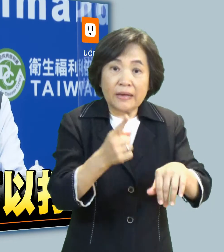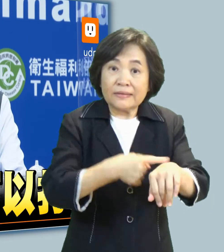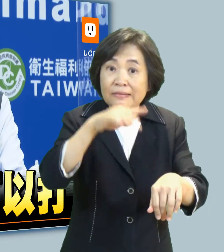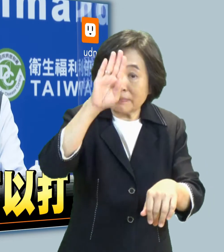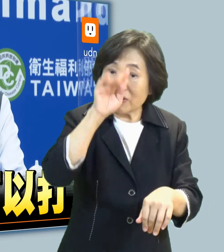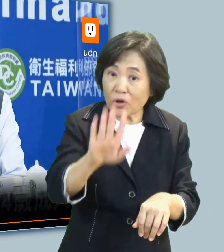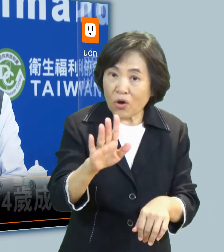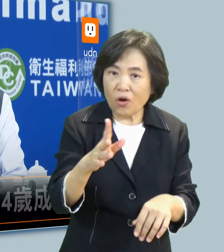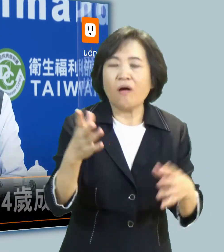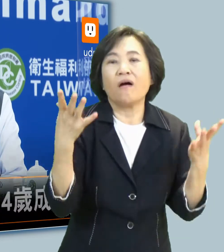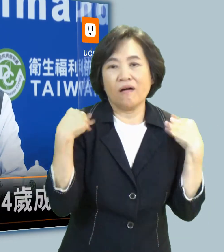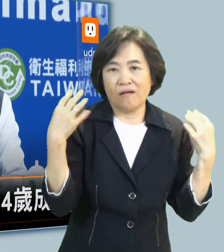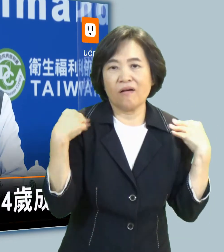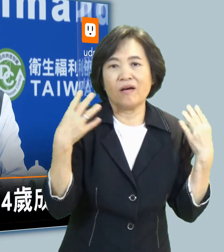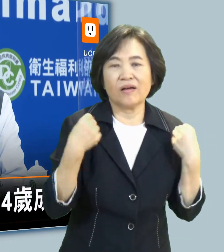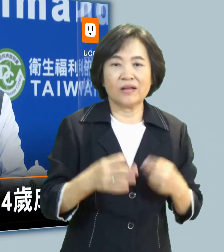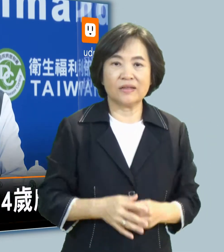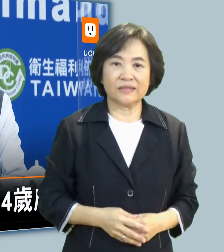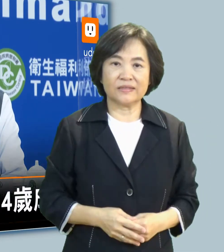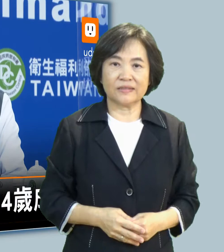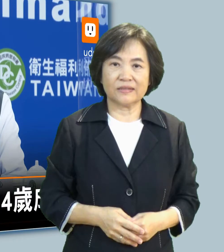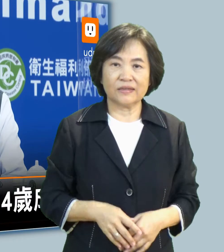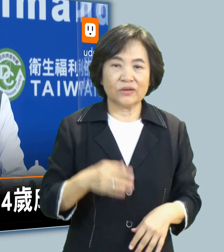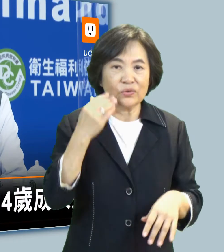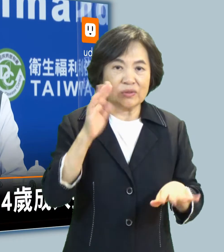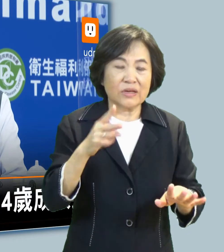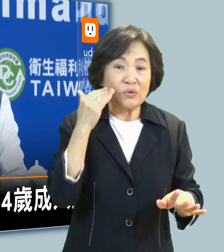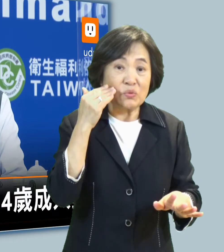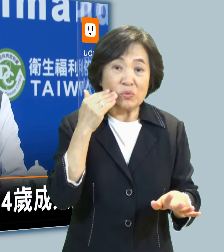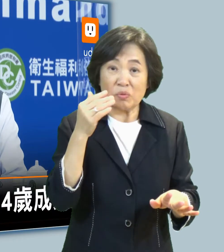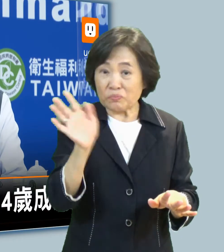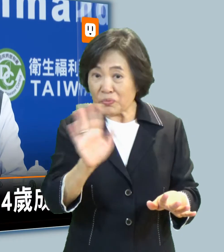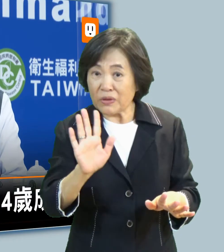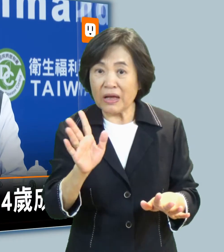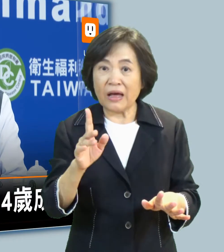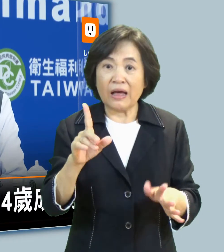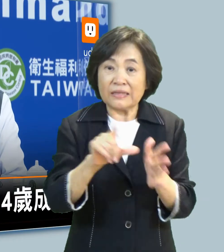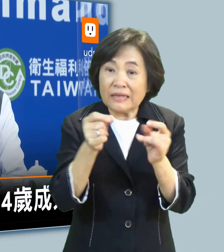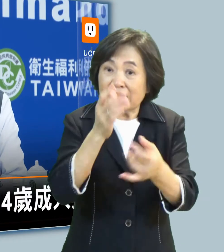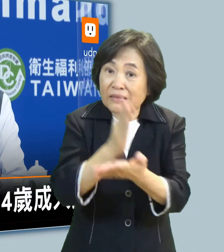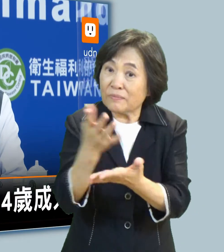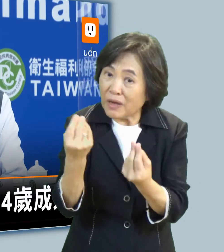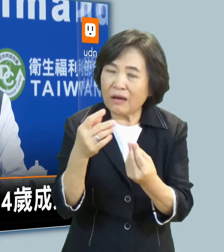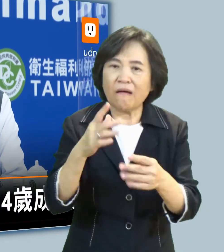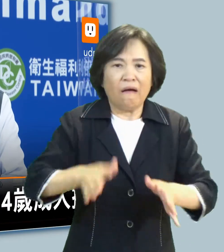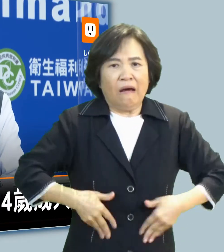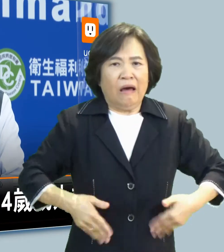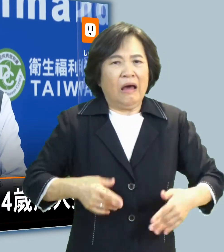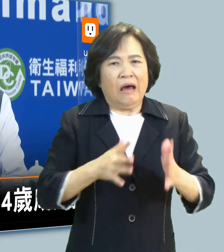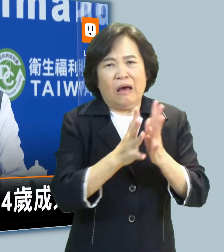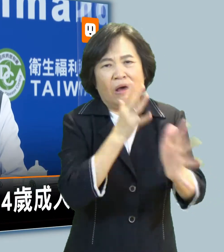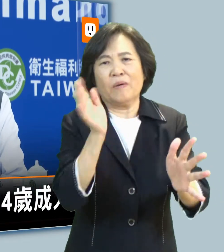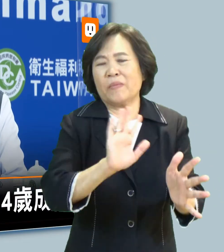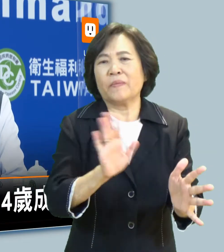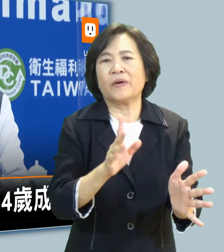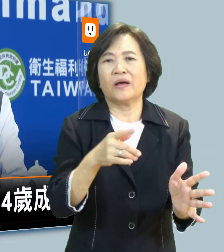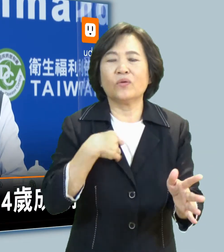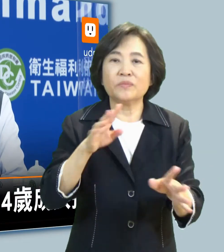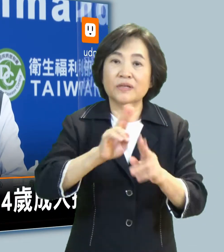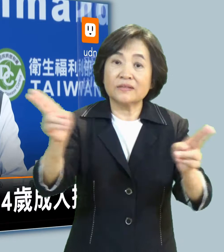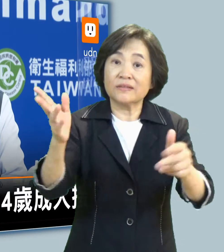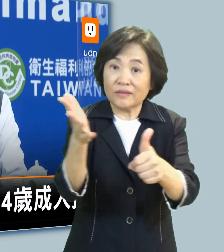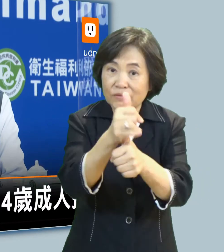仍然是可以打。这段时间哈，大家打得很急哈，那我们还是在那个预防接种组这边